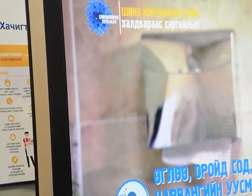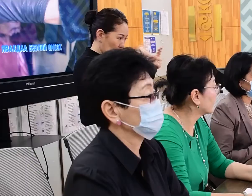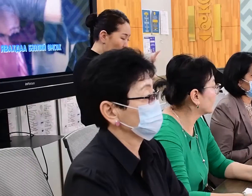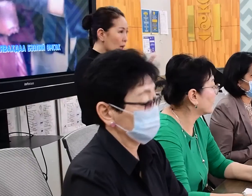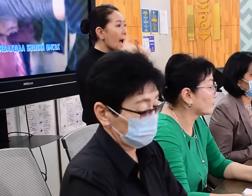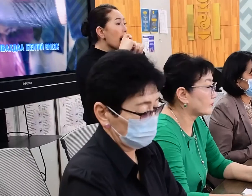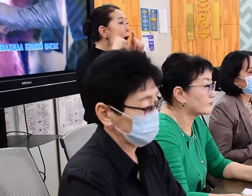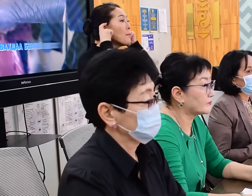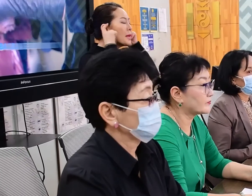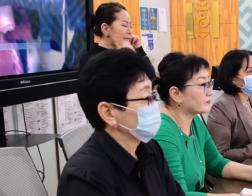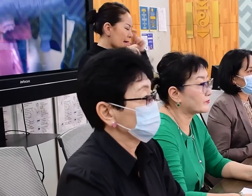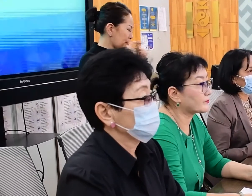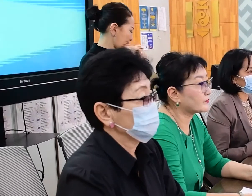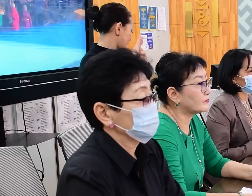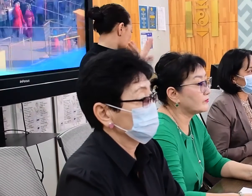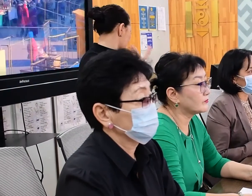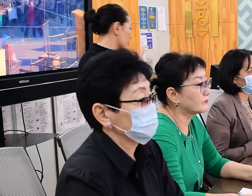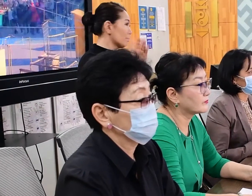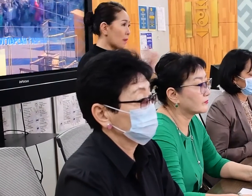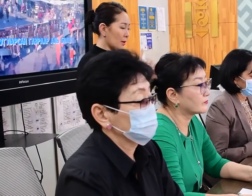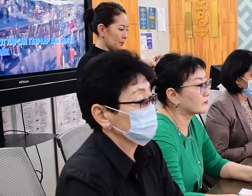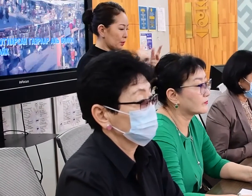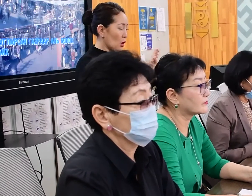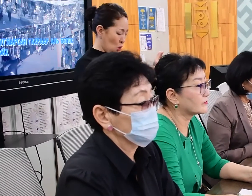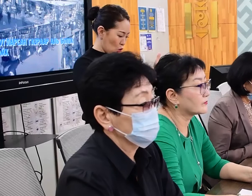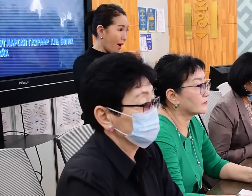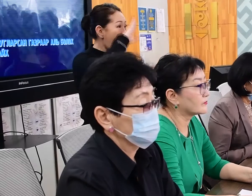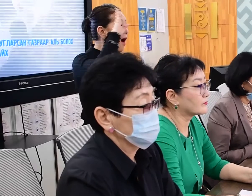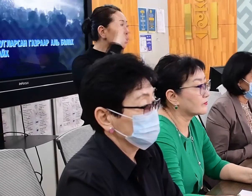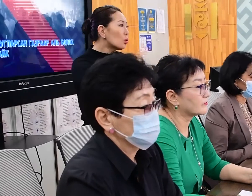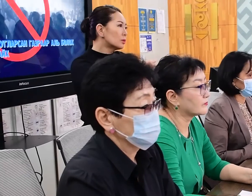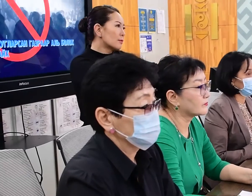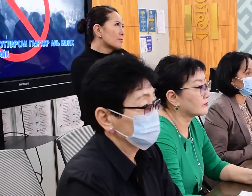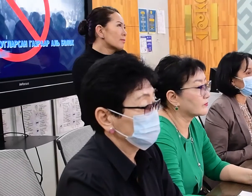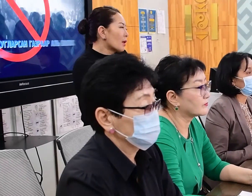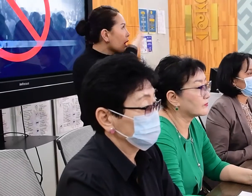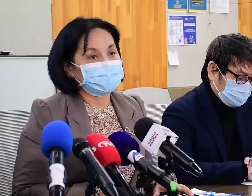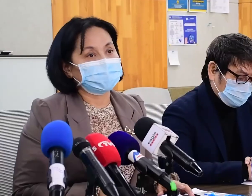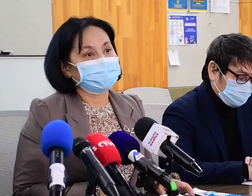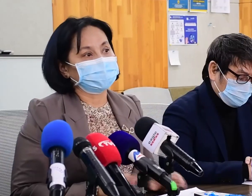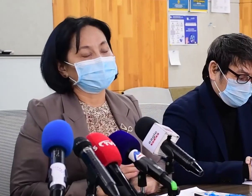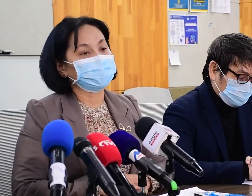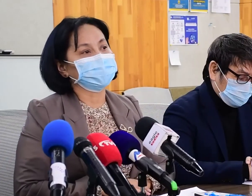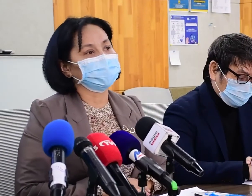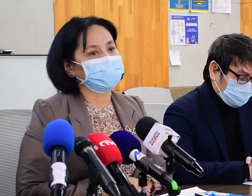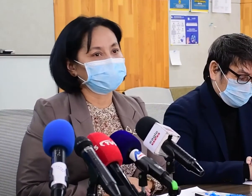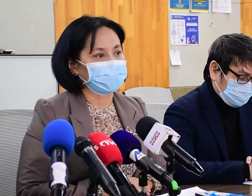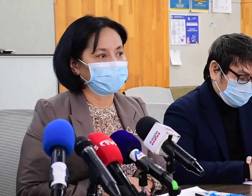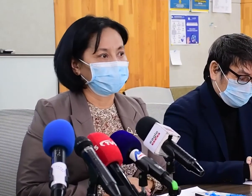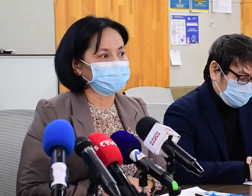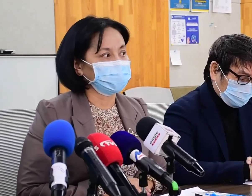дээр илүү авах хэрэгтэй? А өөрийнхөө халууныг өдөрт бол 2-оос доошгүй удаа халуунаа үз хэрэгтэй. Гэхдээ